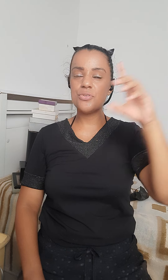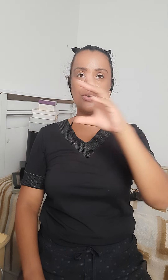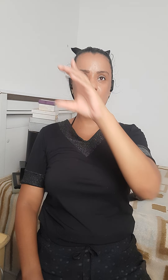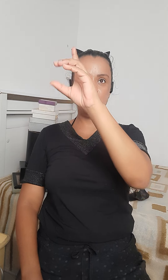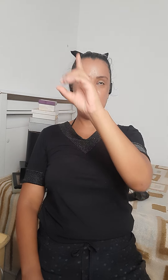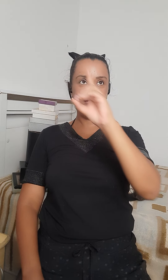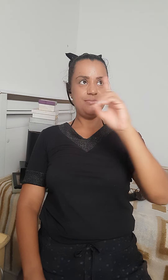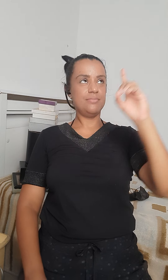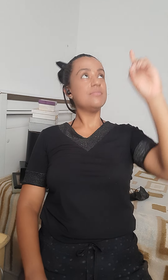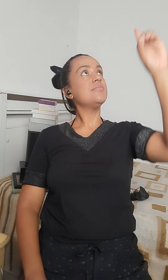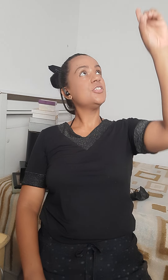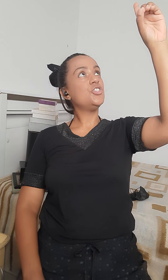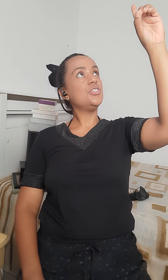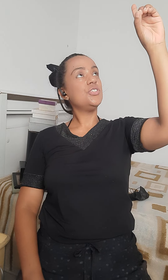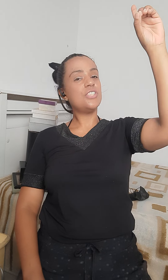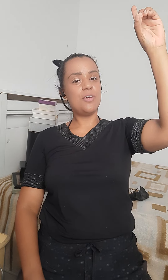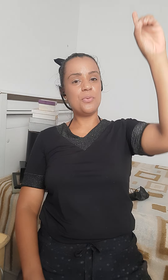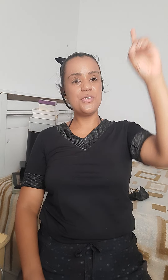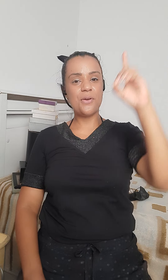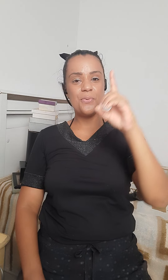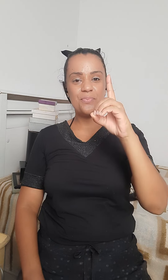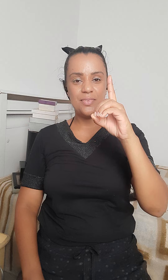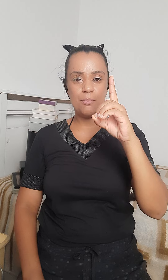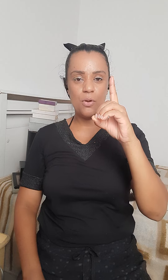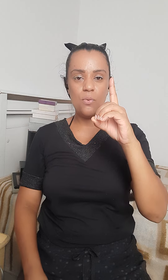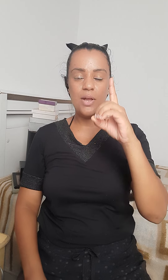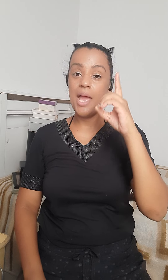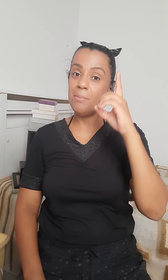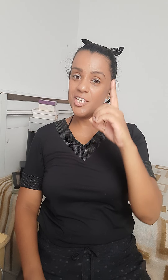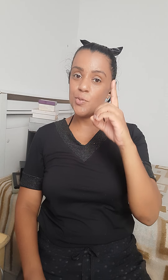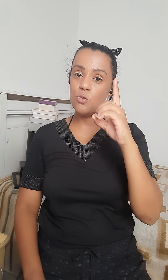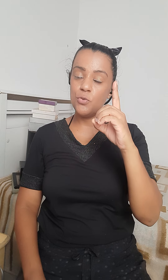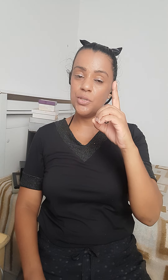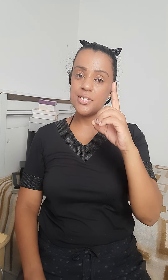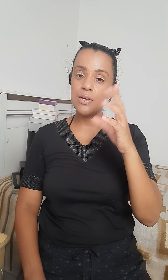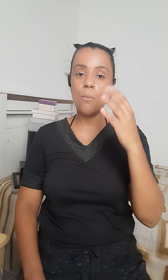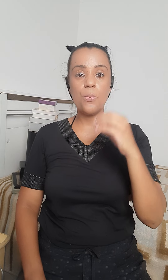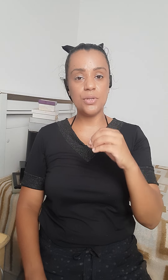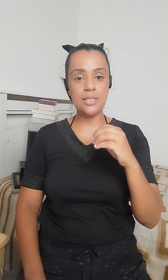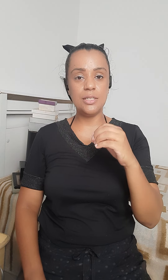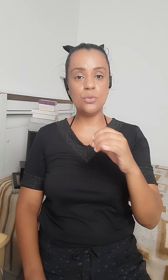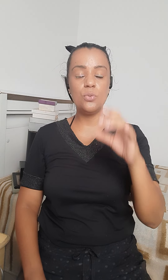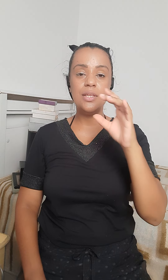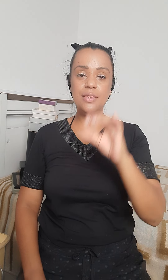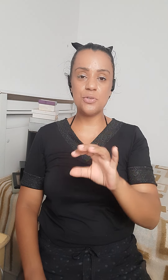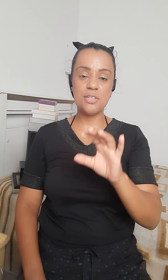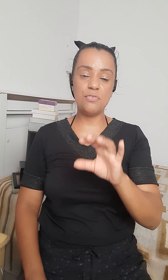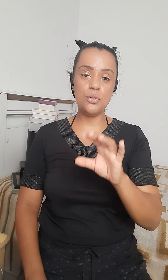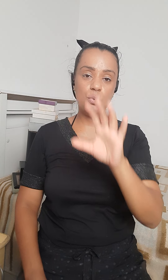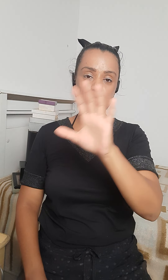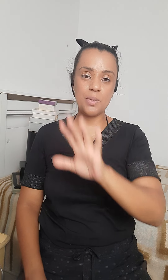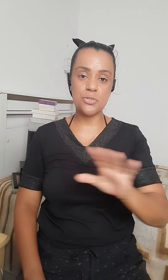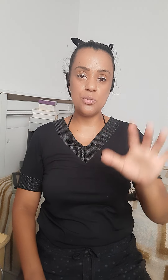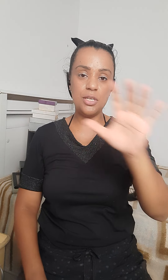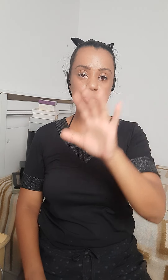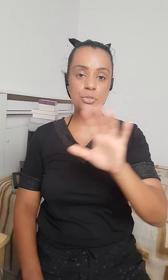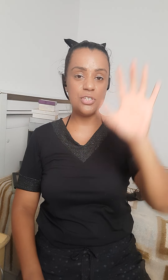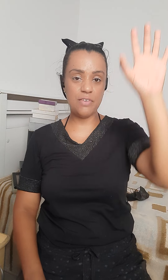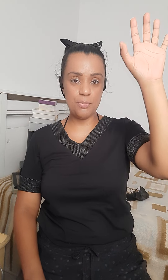ó, já vai pro céu, tá bom? É a mesma configuração. Portanto, Deus é feito no espaço neutro e já vai pro